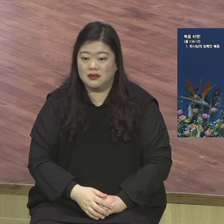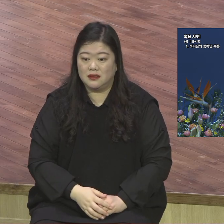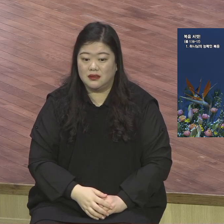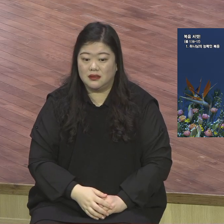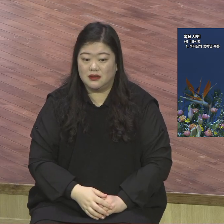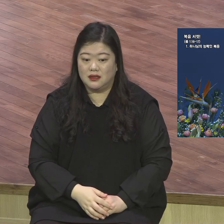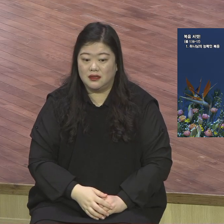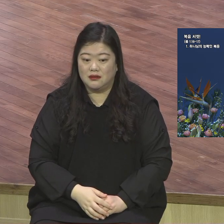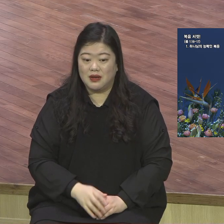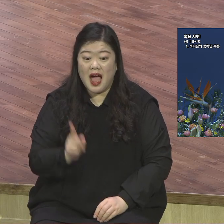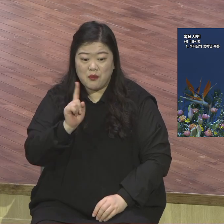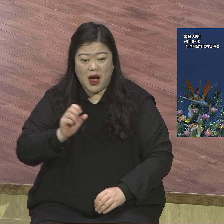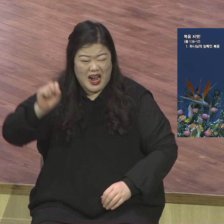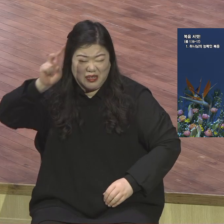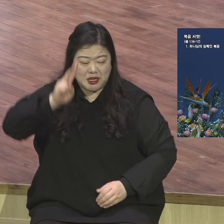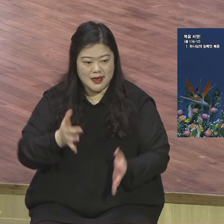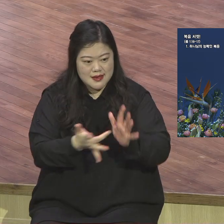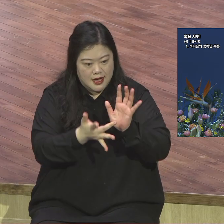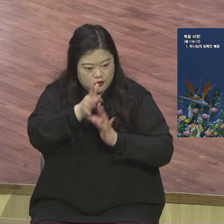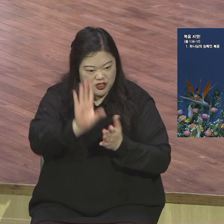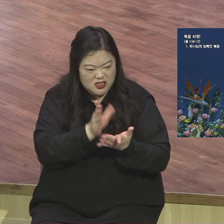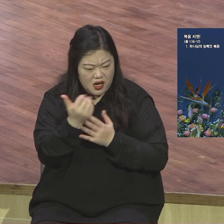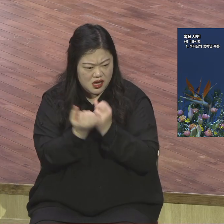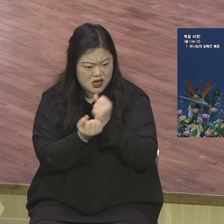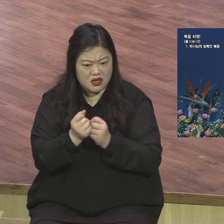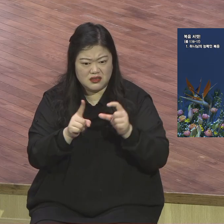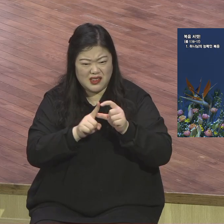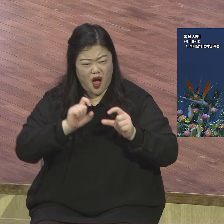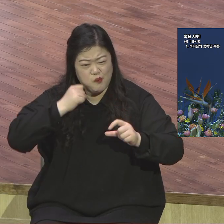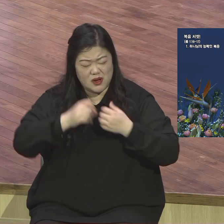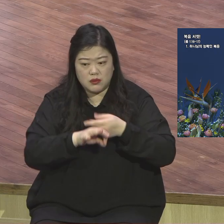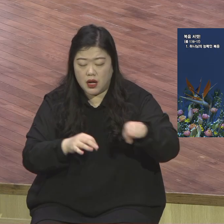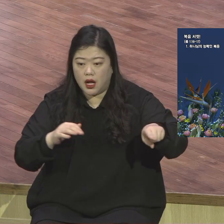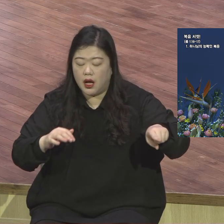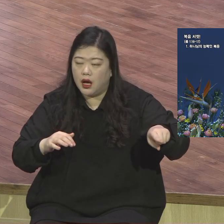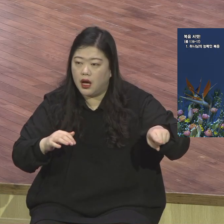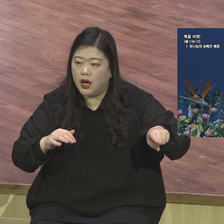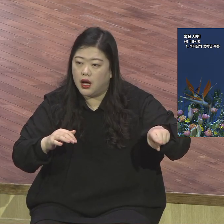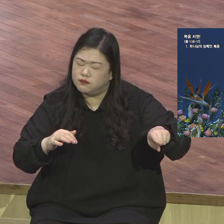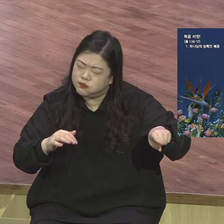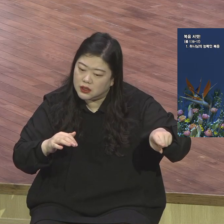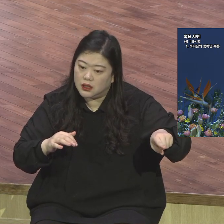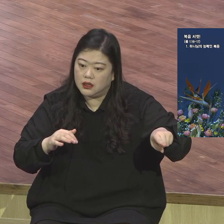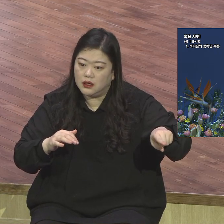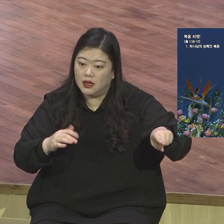탈북자 수준에 맞게 설명을 잘 해주었는데 제가 이 말씀드린 이유가 뭐냐.